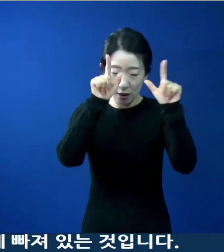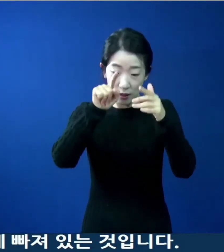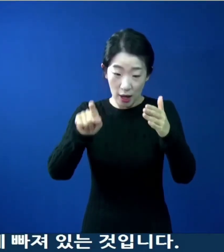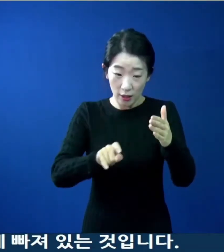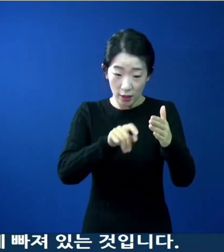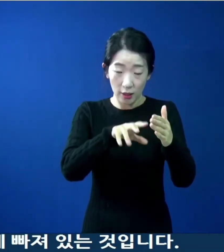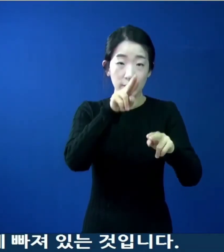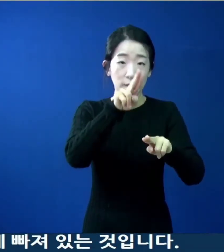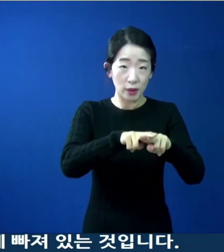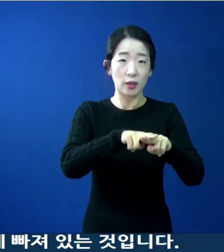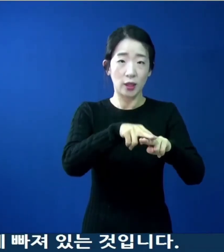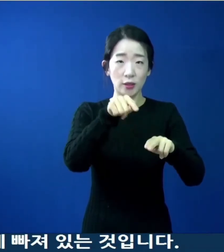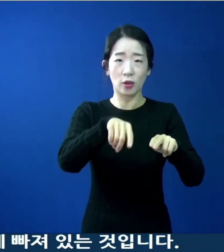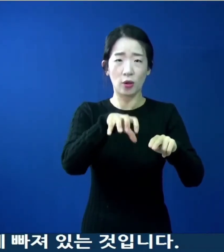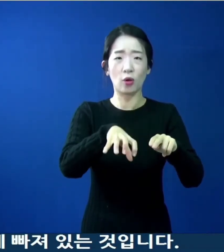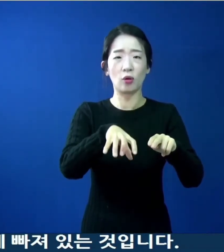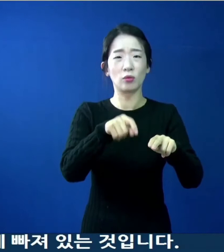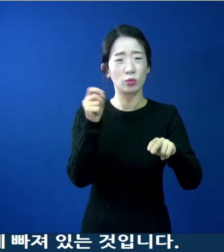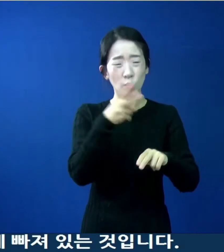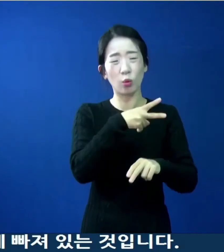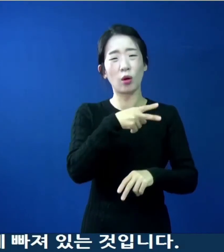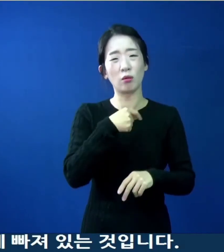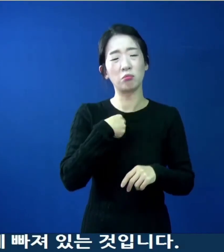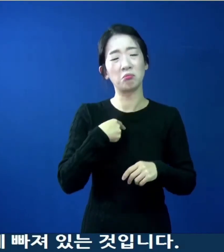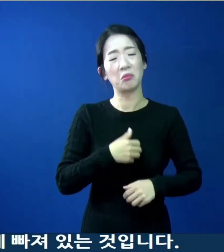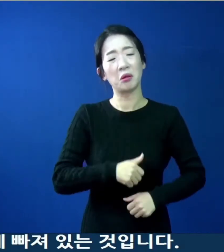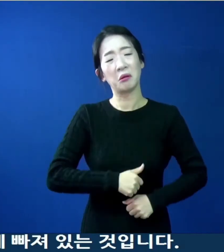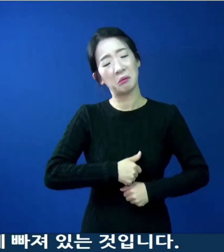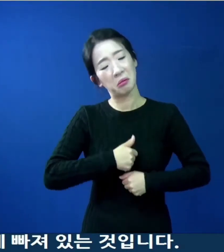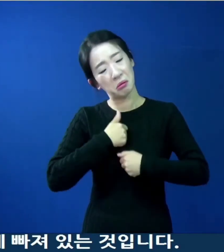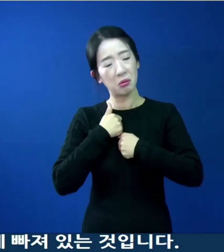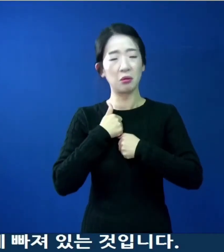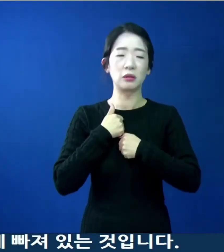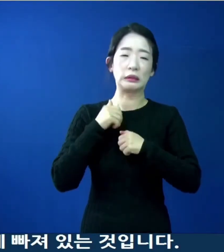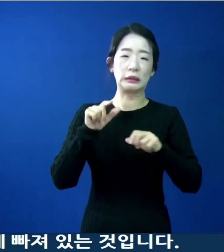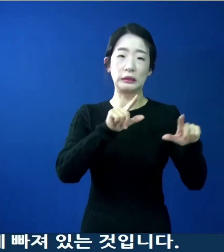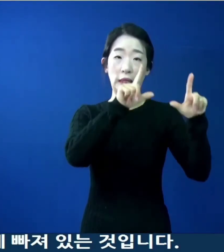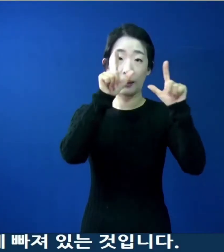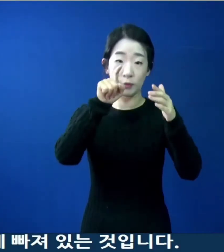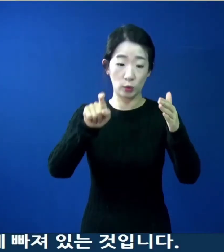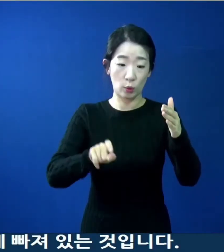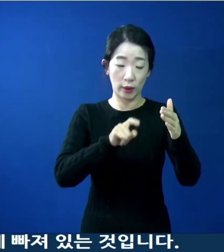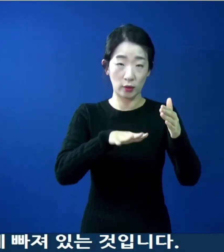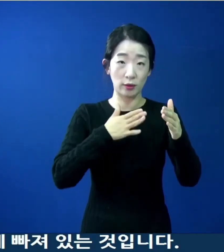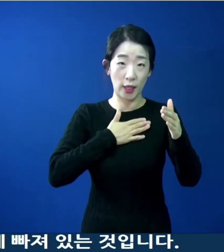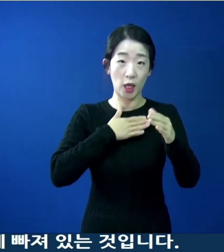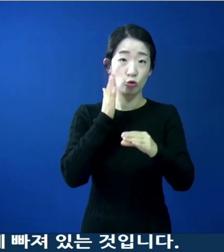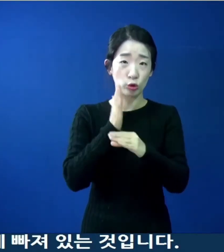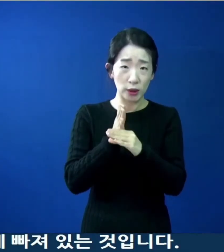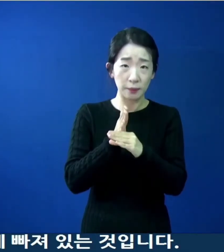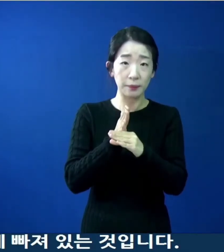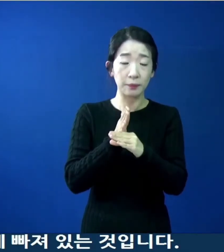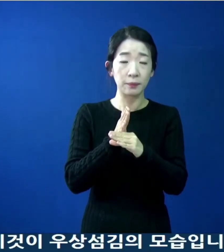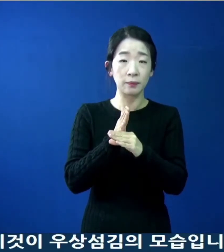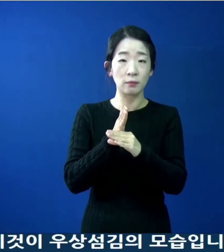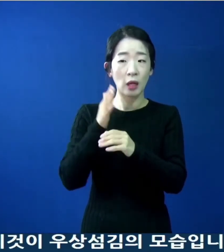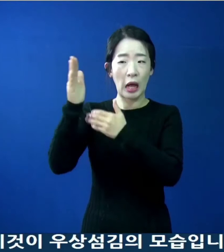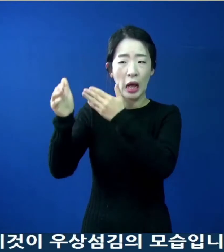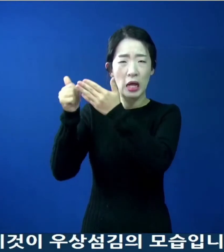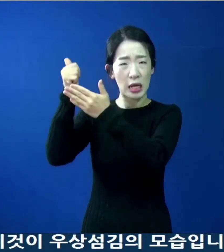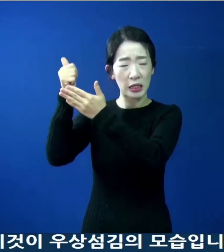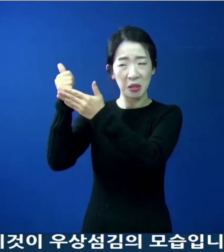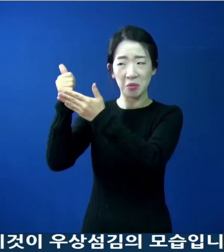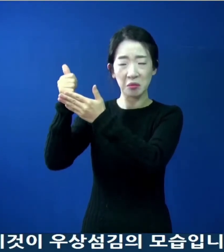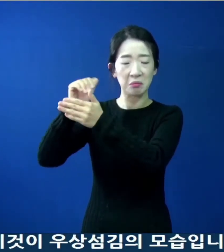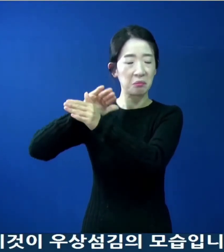자리에서, 아니면 너무나 무료한 시간들 가운데 내가 중심이 되어지고 하나님은 내 삶